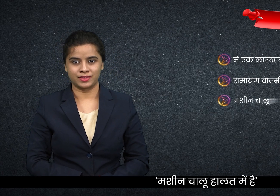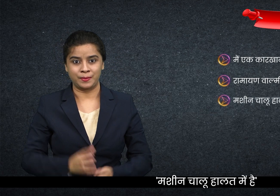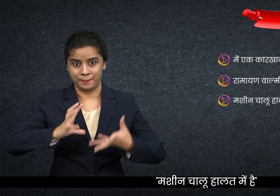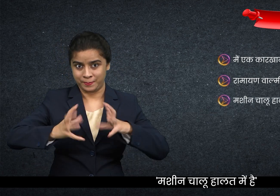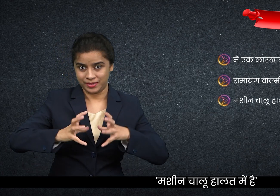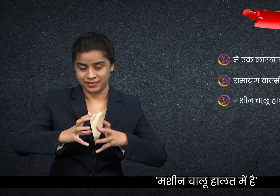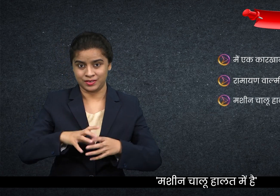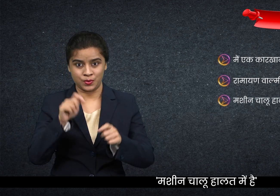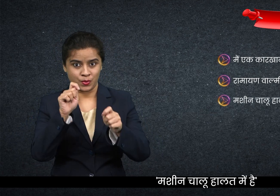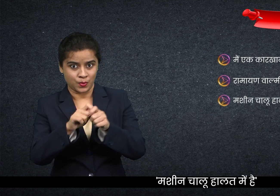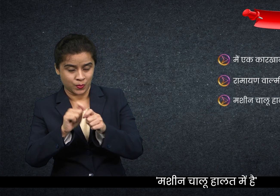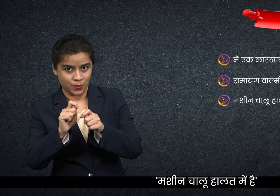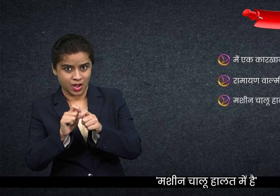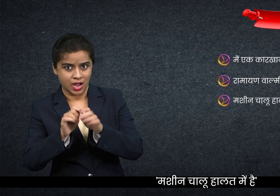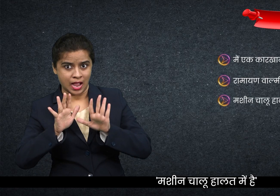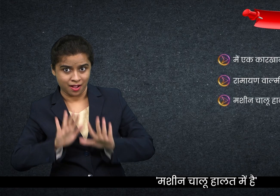मशीन चालू हालत में है।